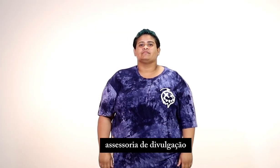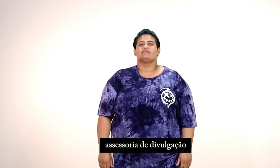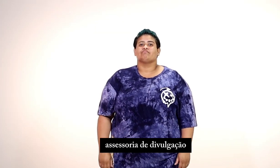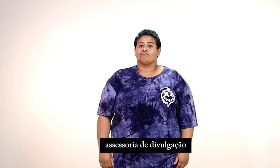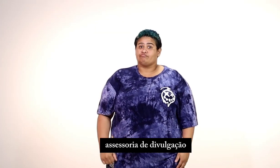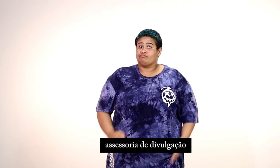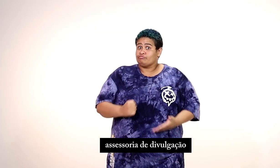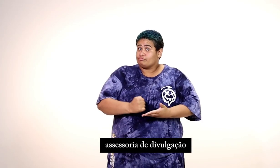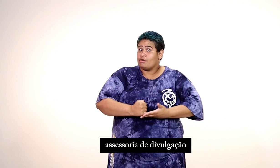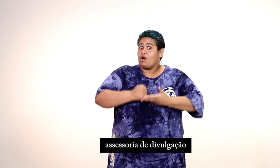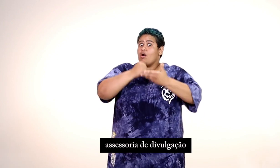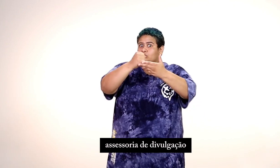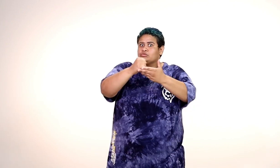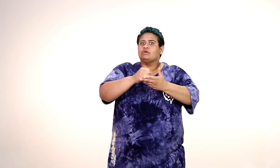assessoria de divulgação,